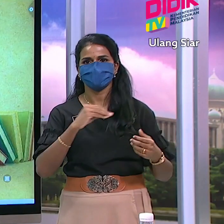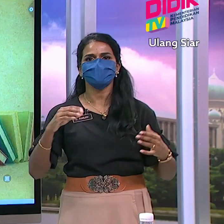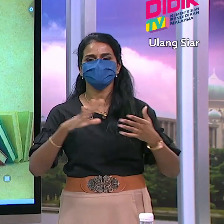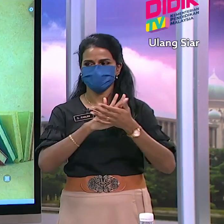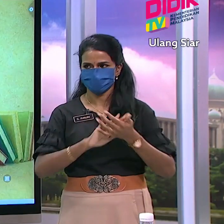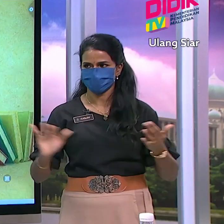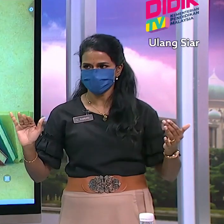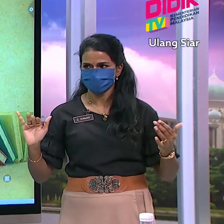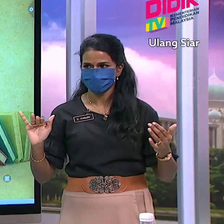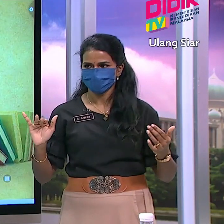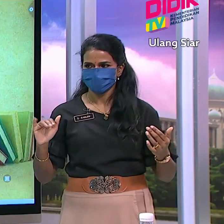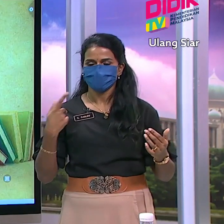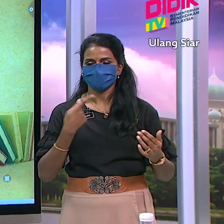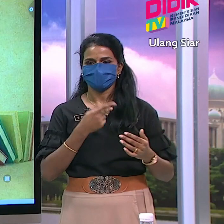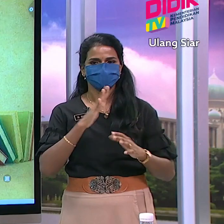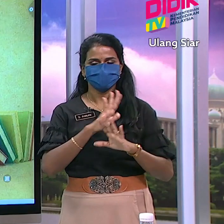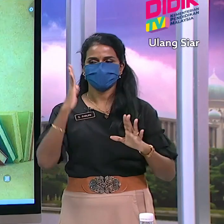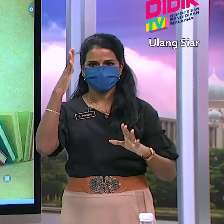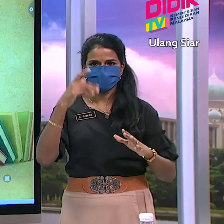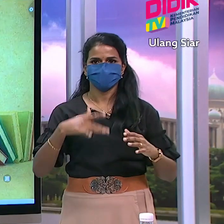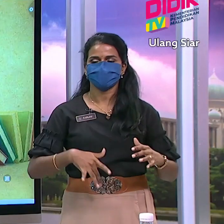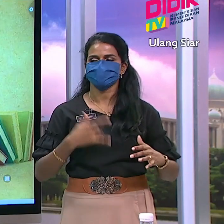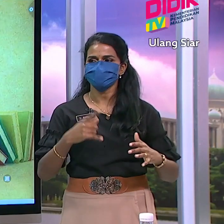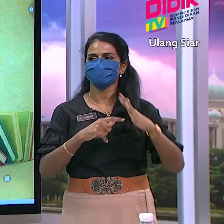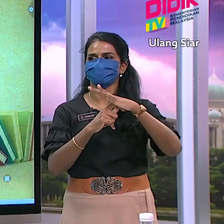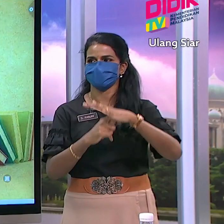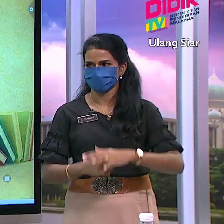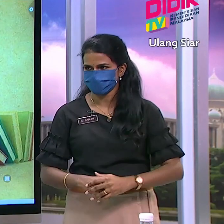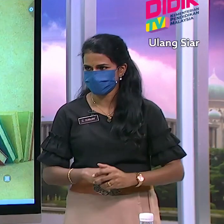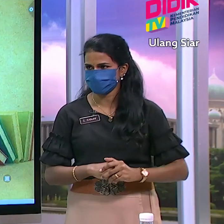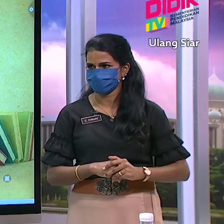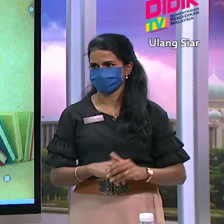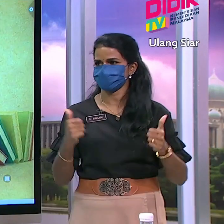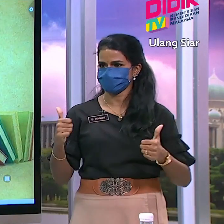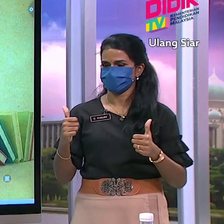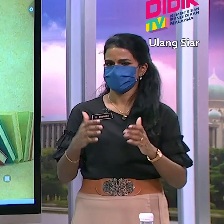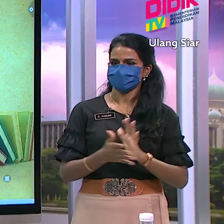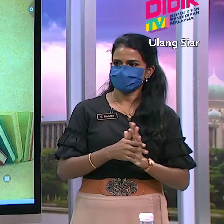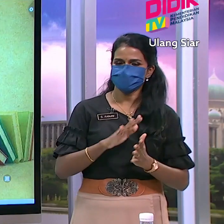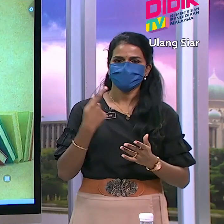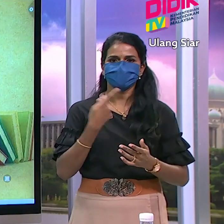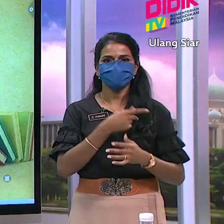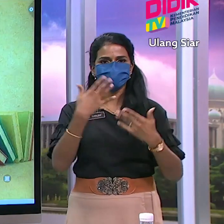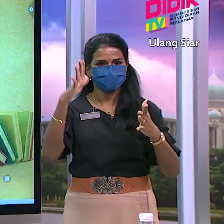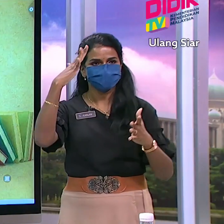dan selamat, kita tidak akan rasa tertekan. Okey. Jadi kita sudah